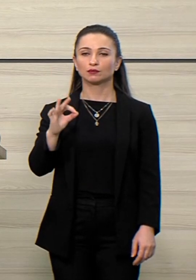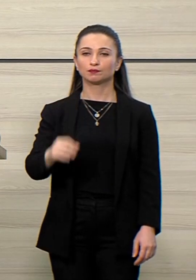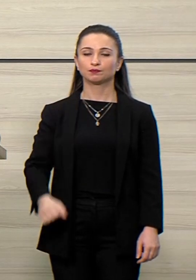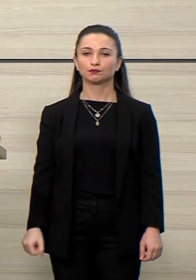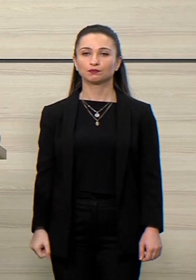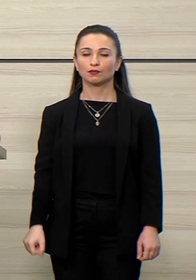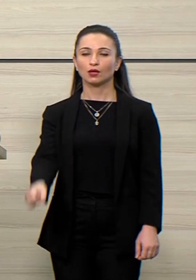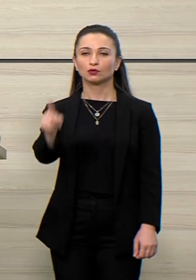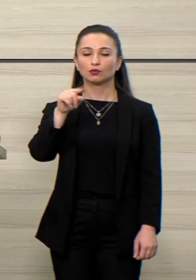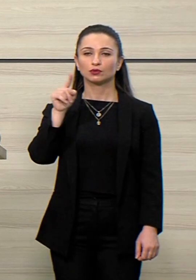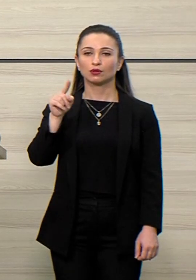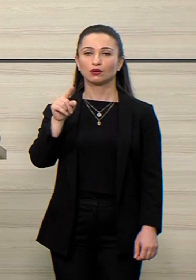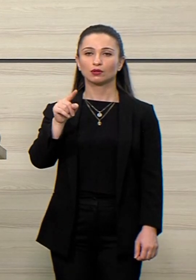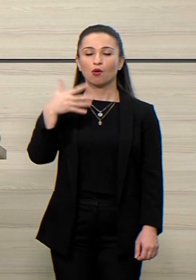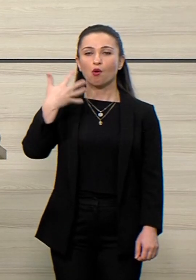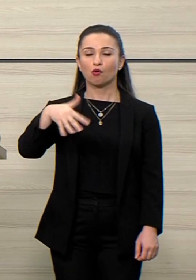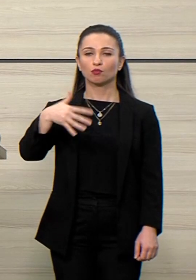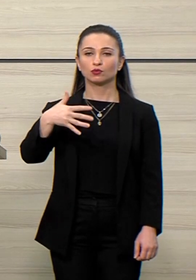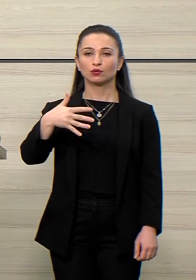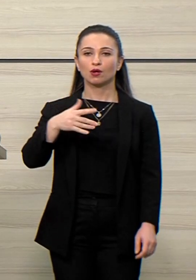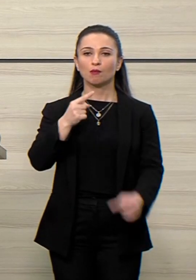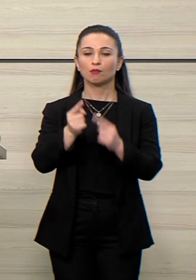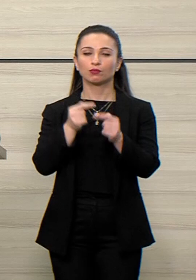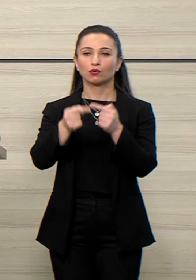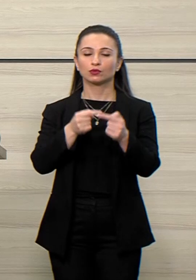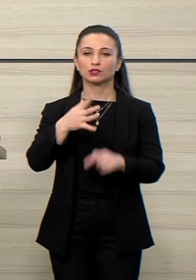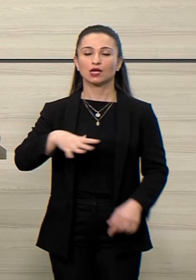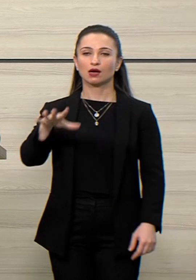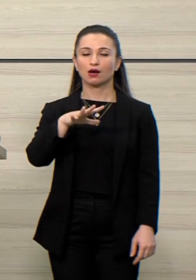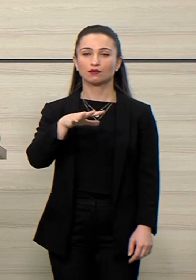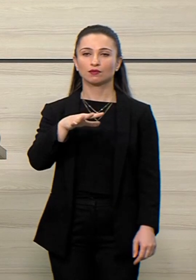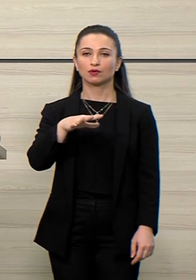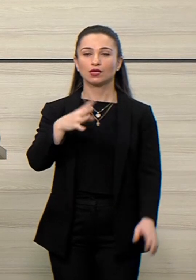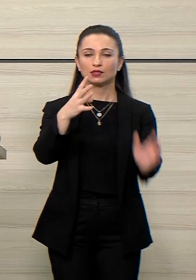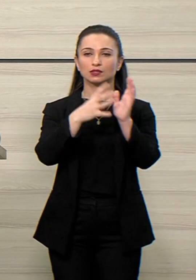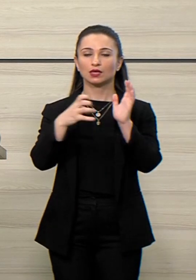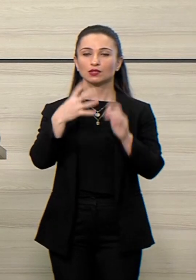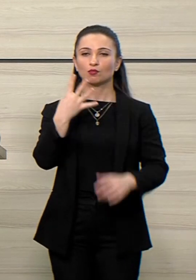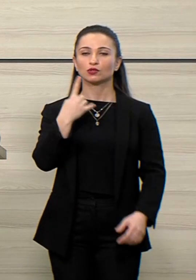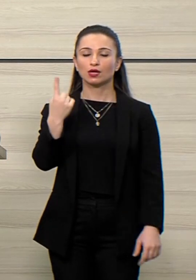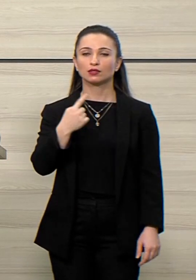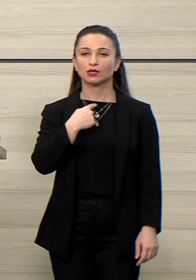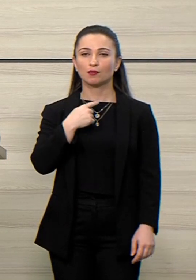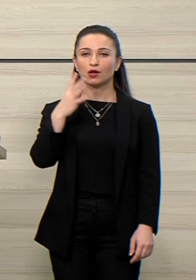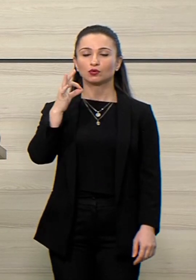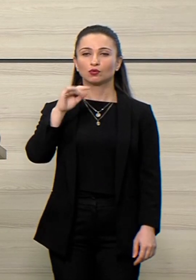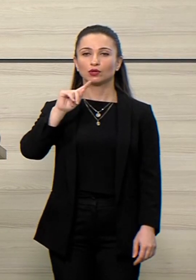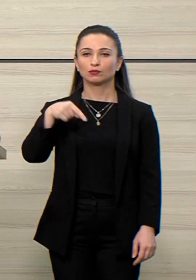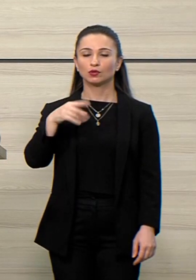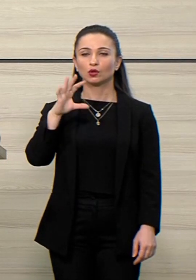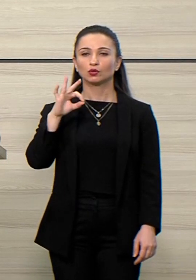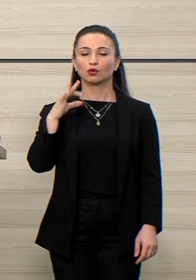0.05%. ნომერი 50 პროგრესული საქართველო 951 ხმა